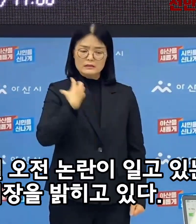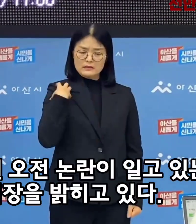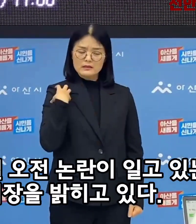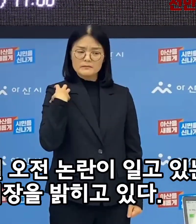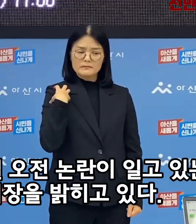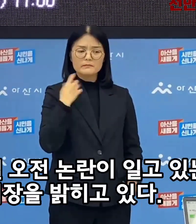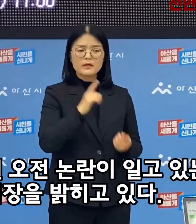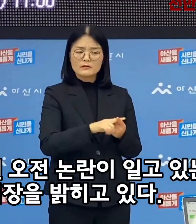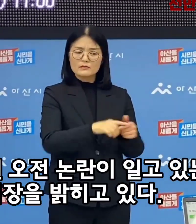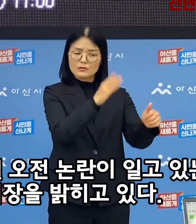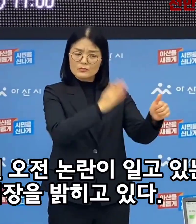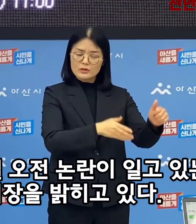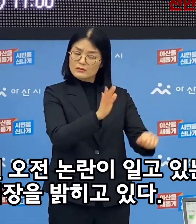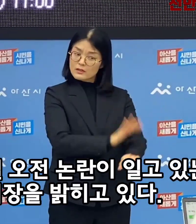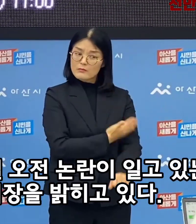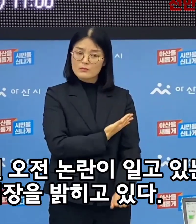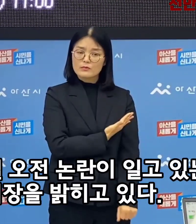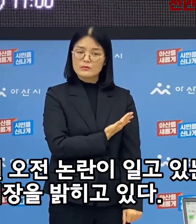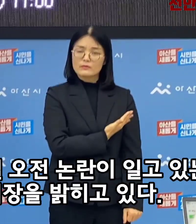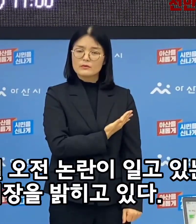것이 잘못입니까?